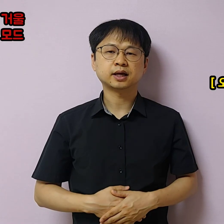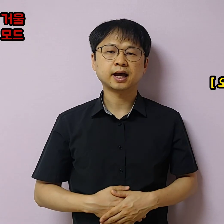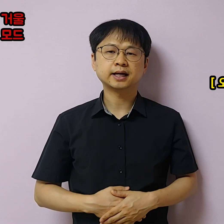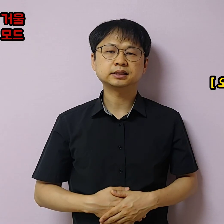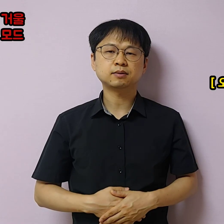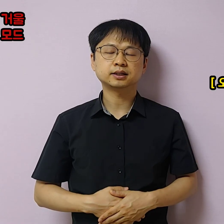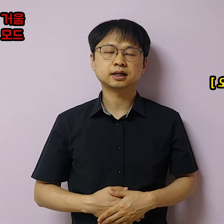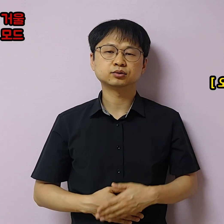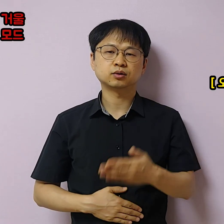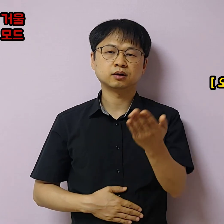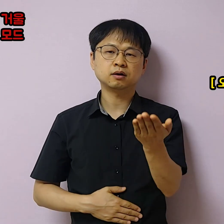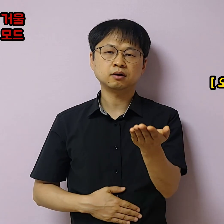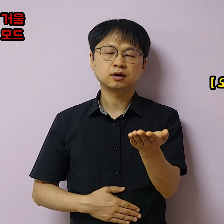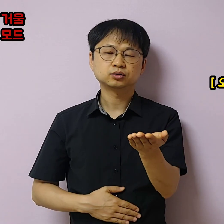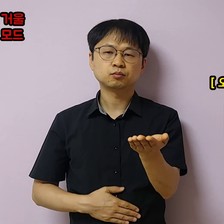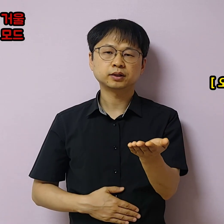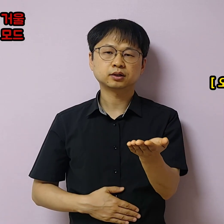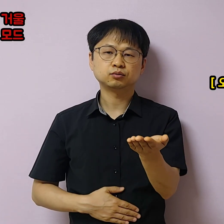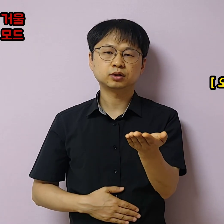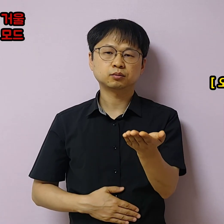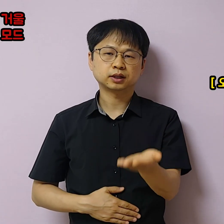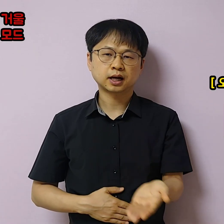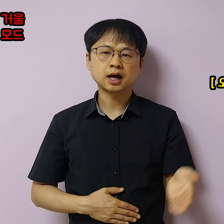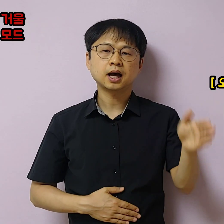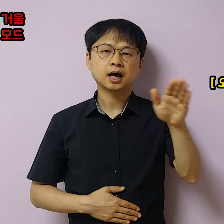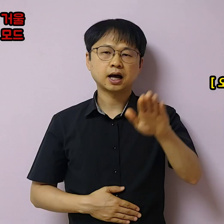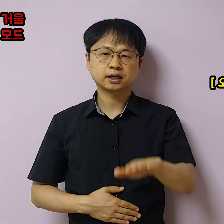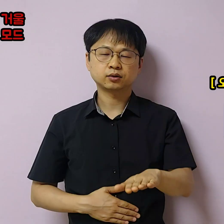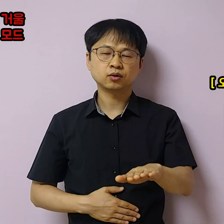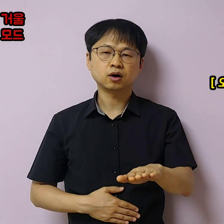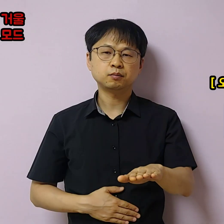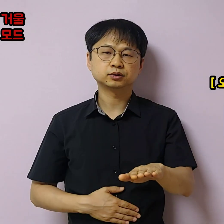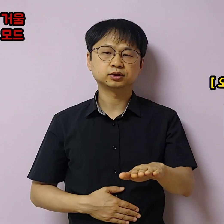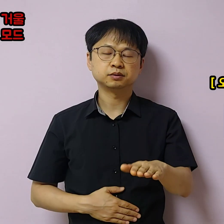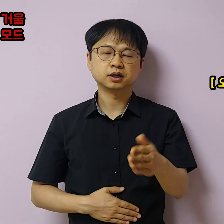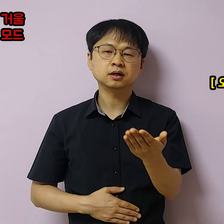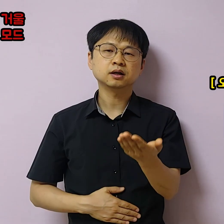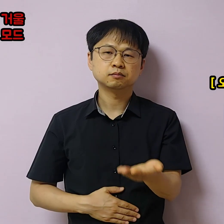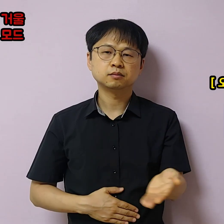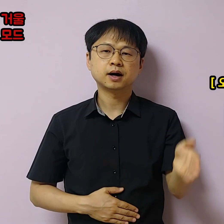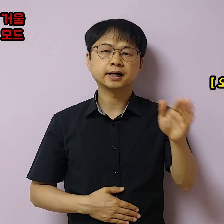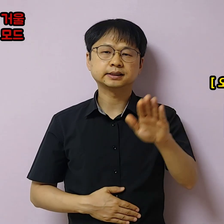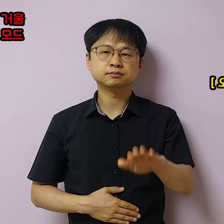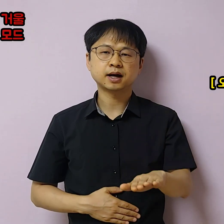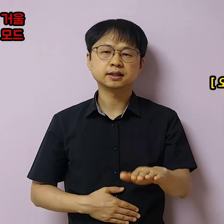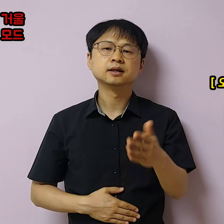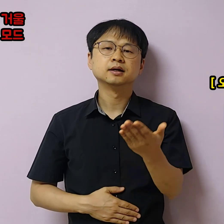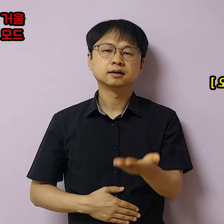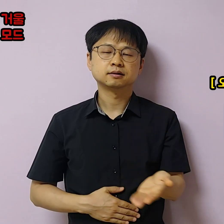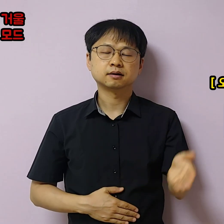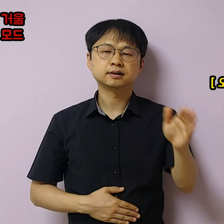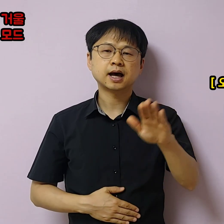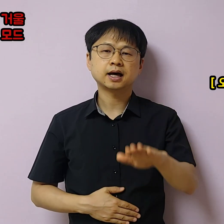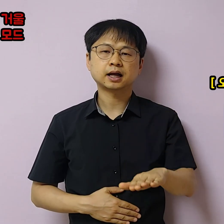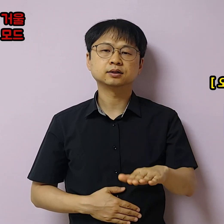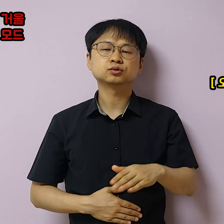때문에 하지만이란 수어, 손바닥을 위로 보다가 아래로 엎어주시면 뭐뭐 하지만, 그러나 라는